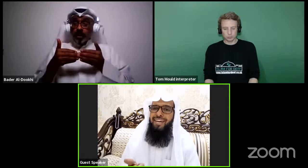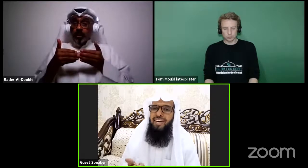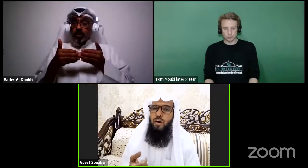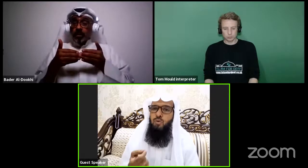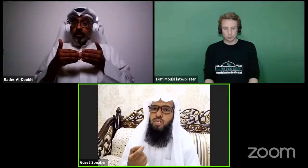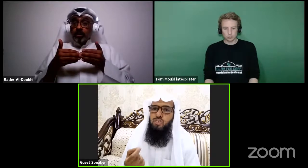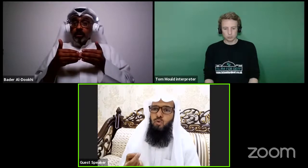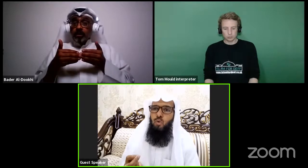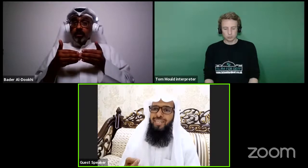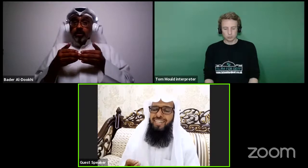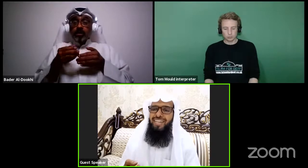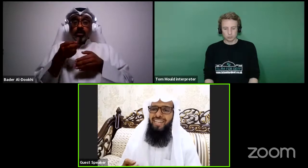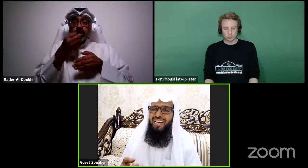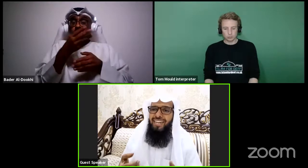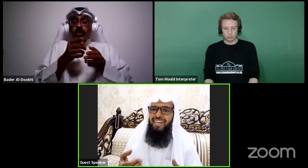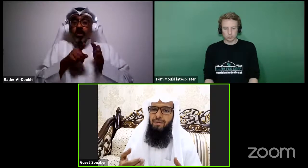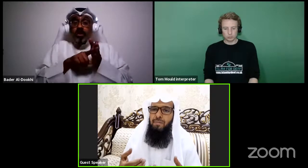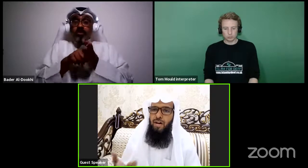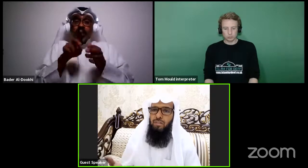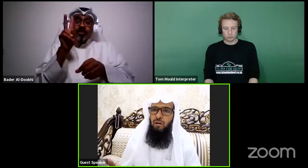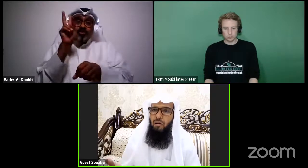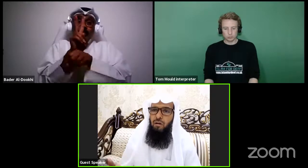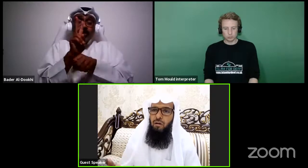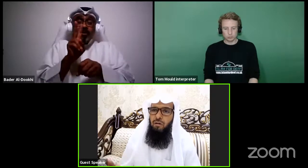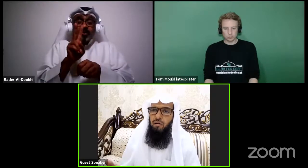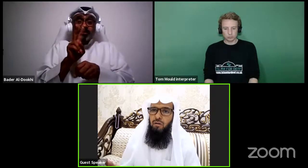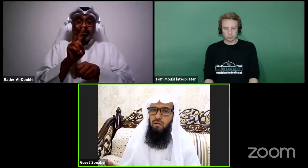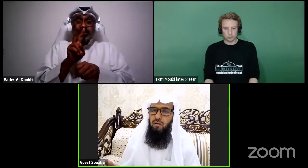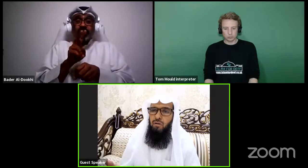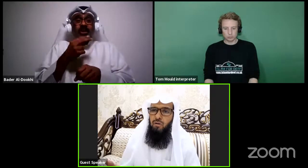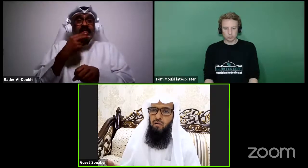لم يدع قول الزور، يعني الكلام الباطل،